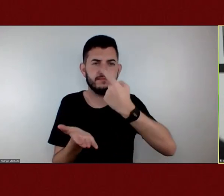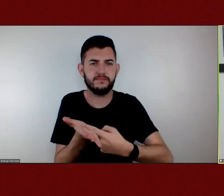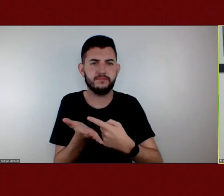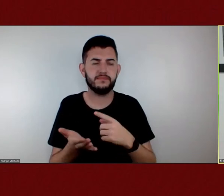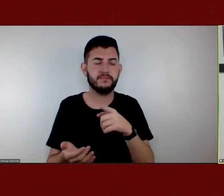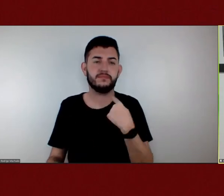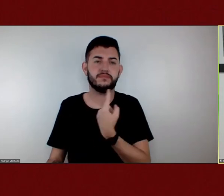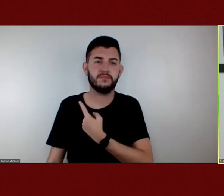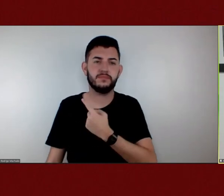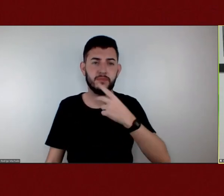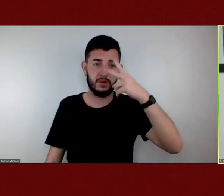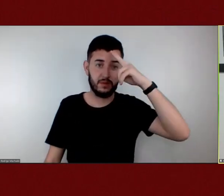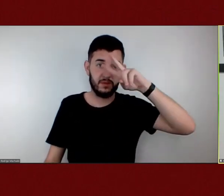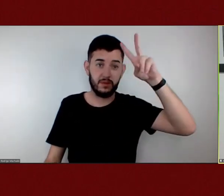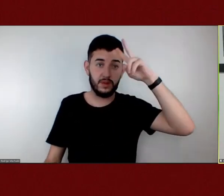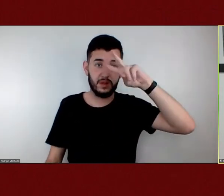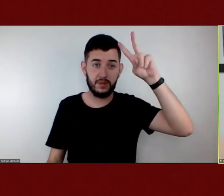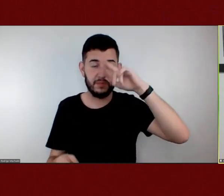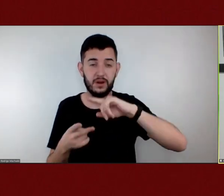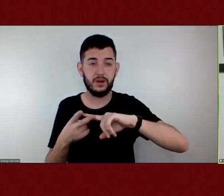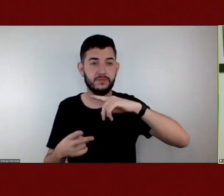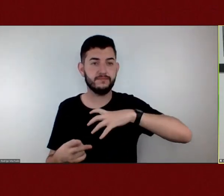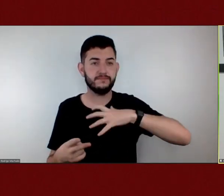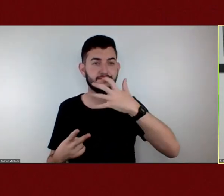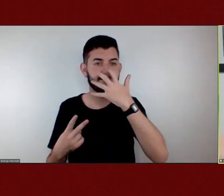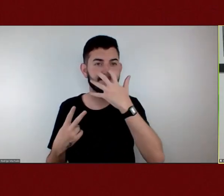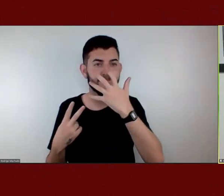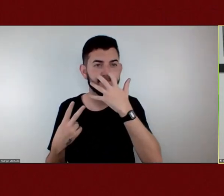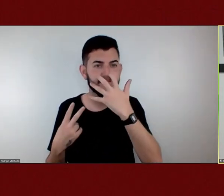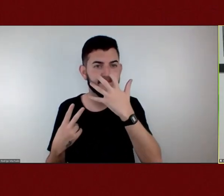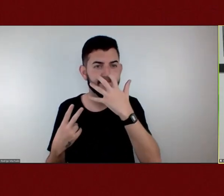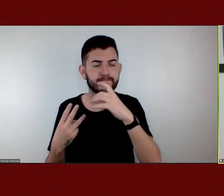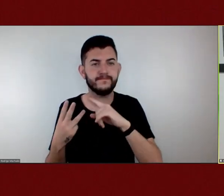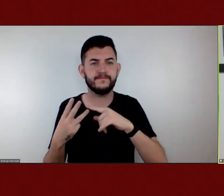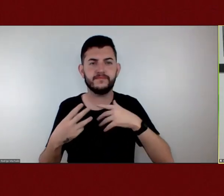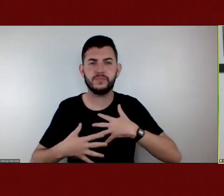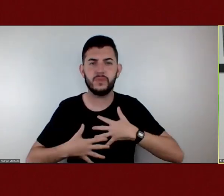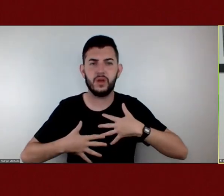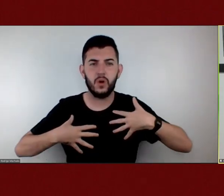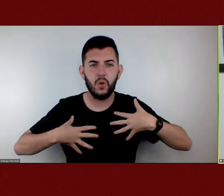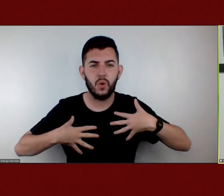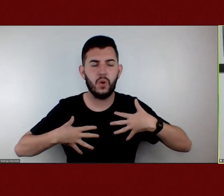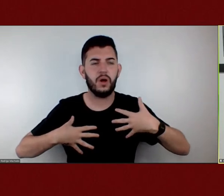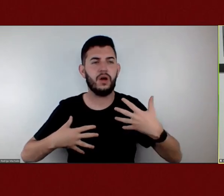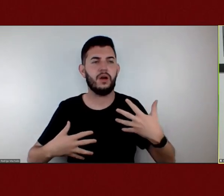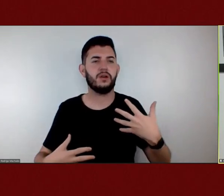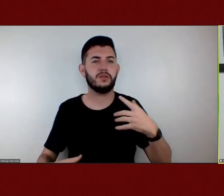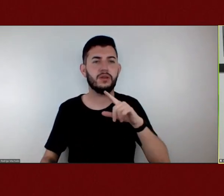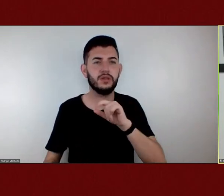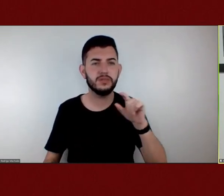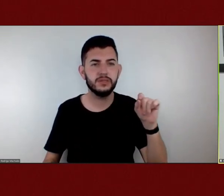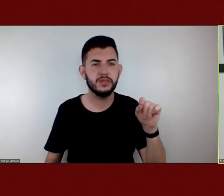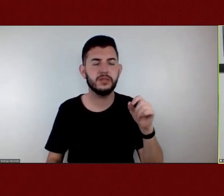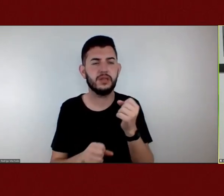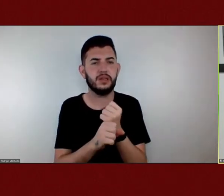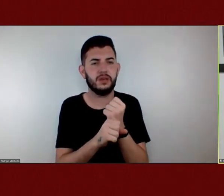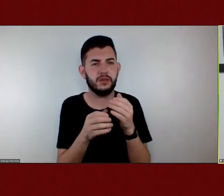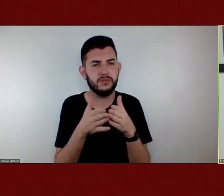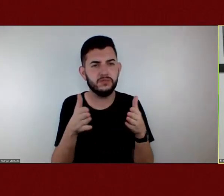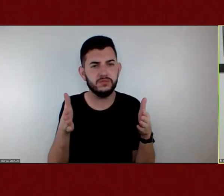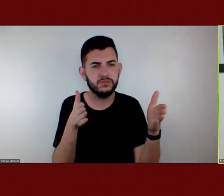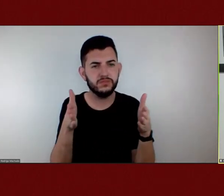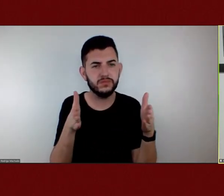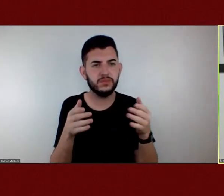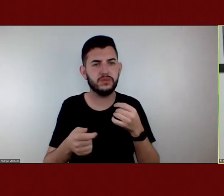vamos reverenciar, vamos honrar esses 100 anos porque foram honrados. E eu gosto de falar de